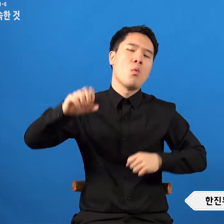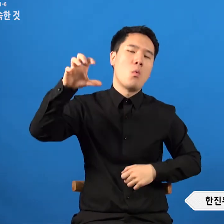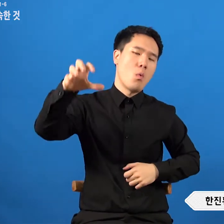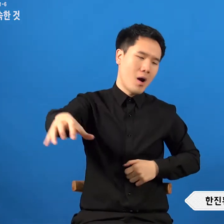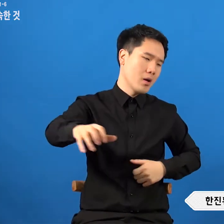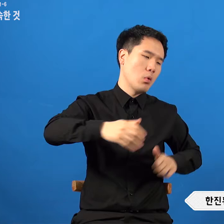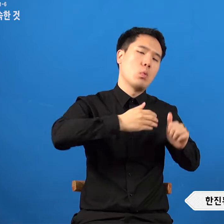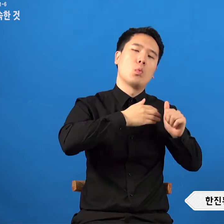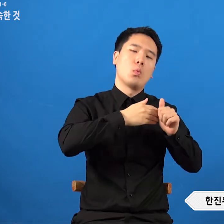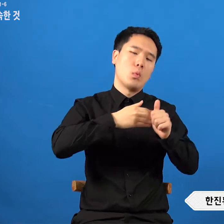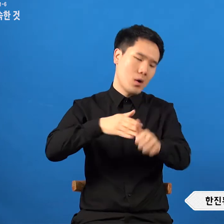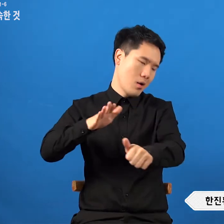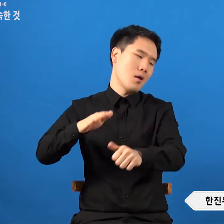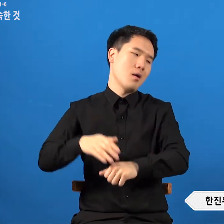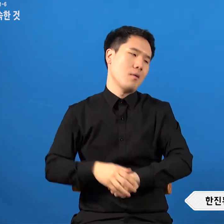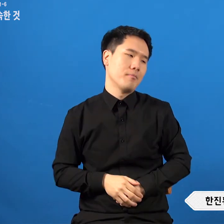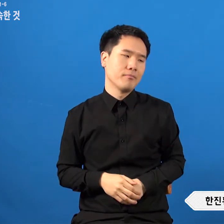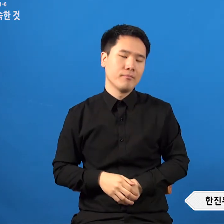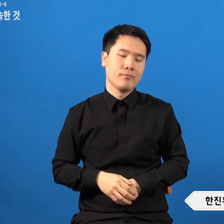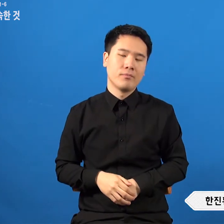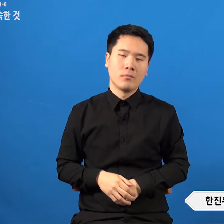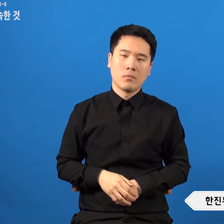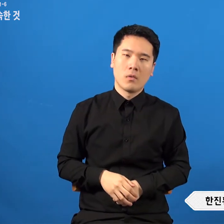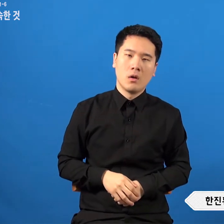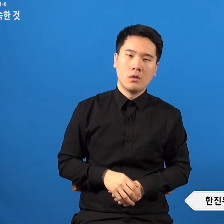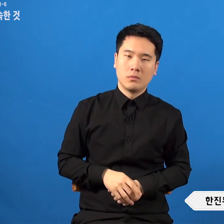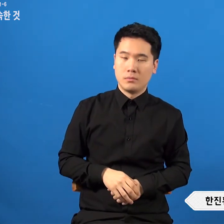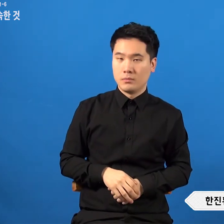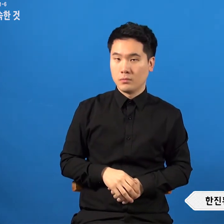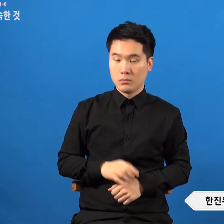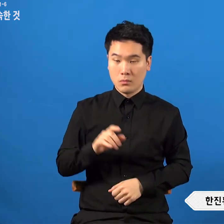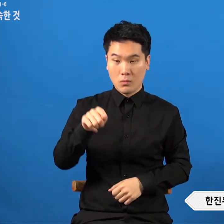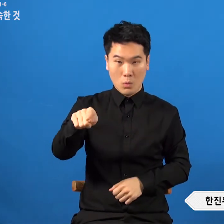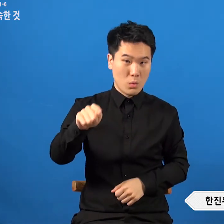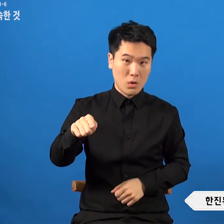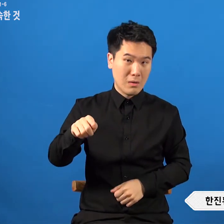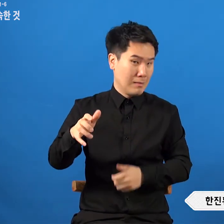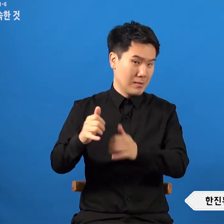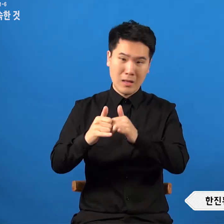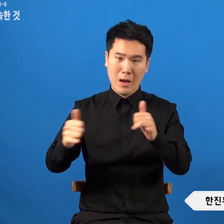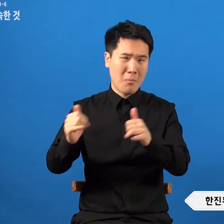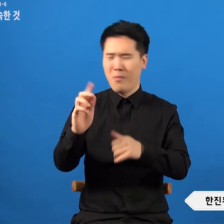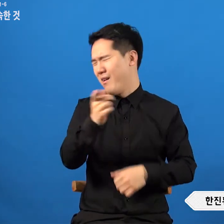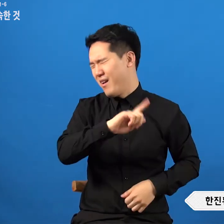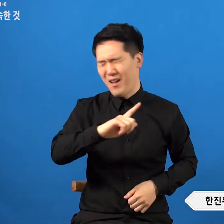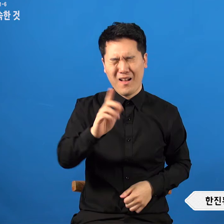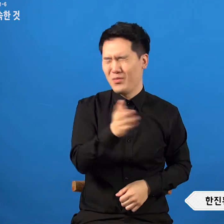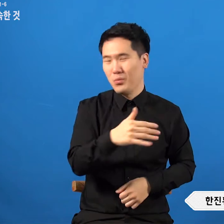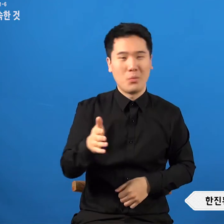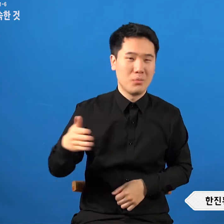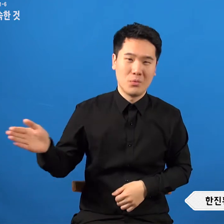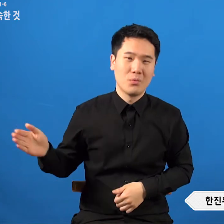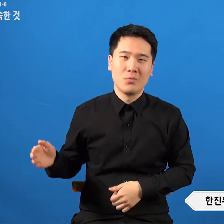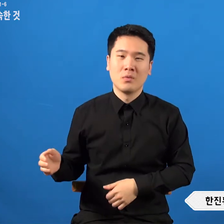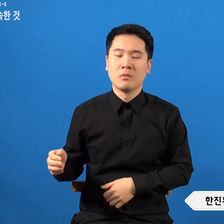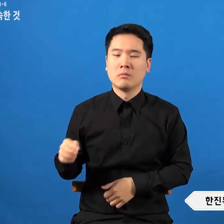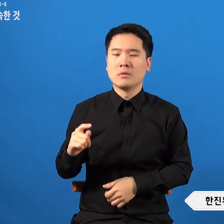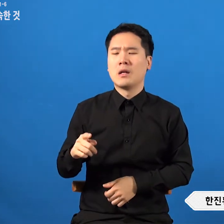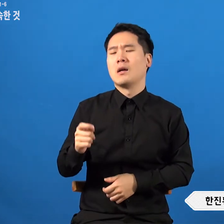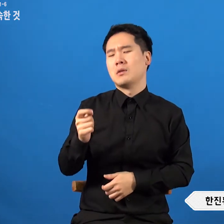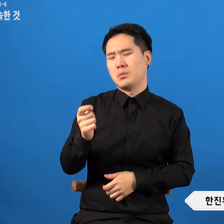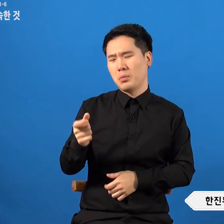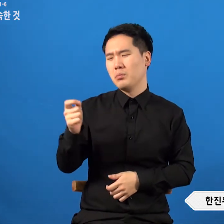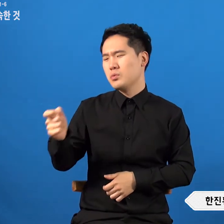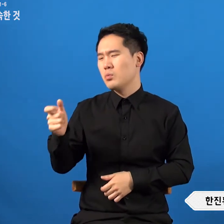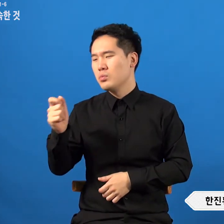광야로 가라 그렇게 말씀하십니다. 유대 광야는 사람이라고는 개미 새끼 하나 찾아볼 수도 없고